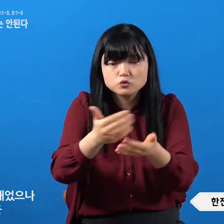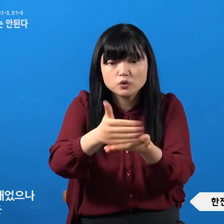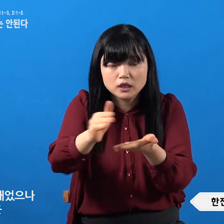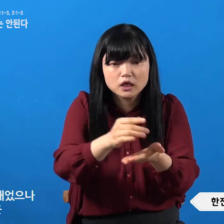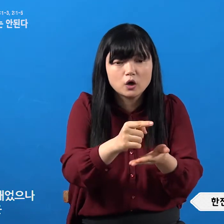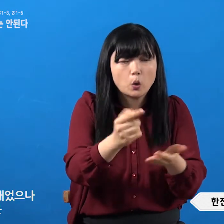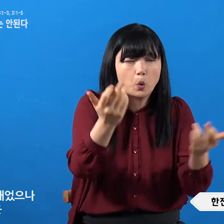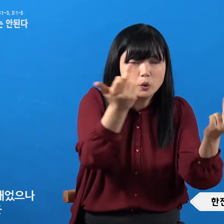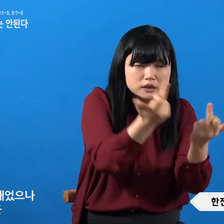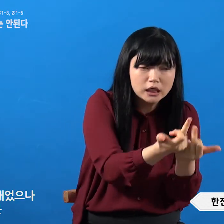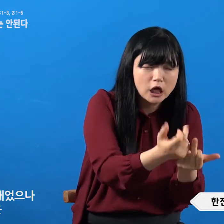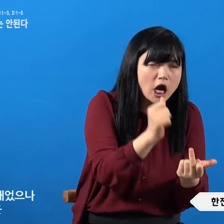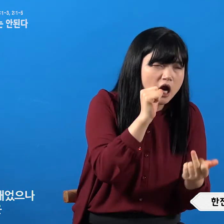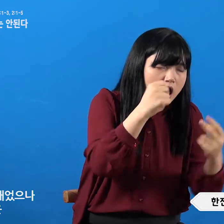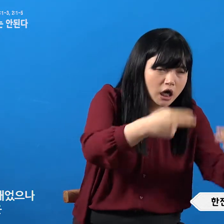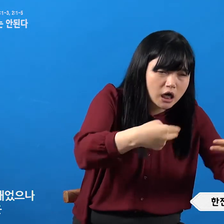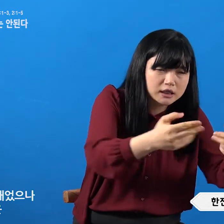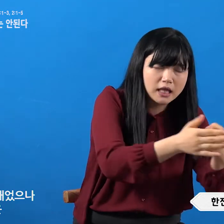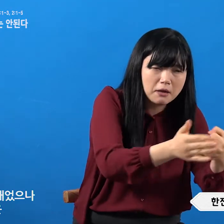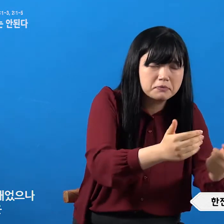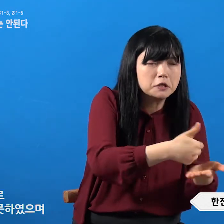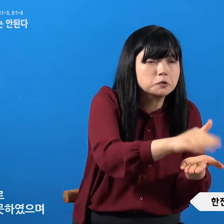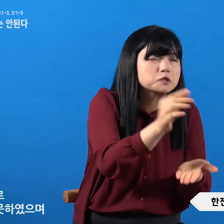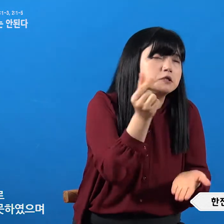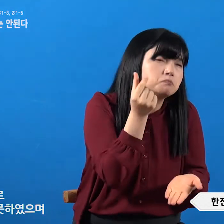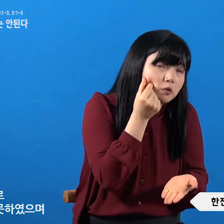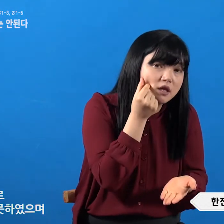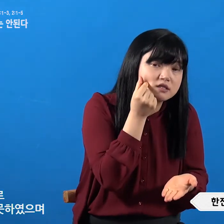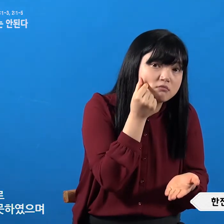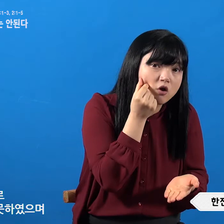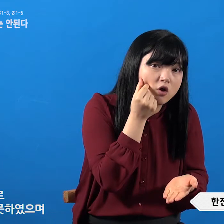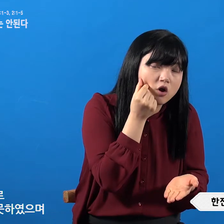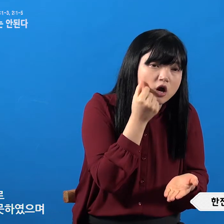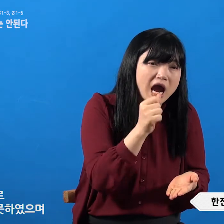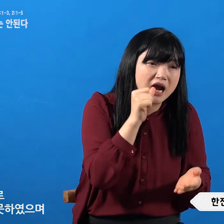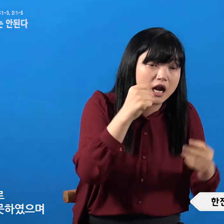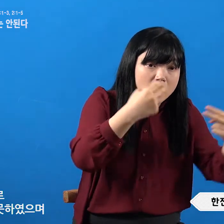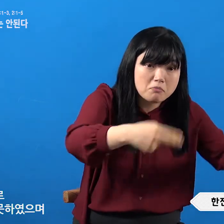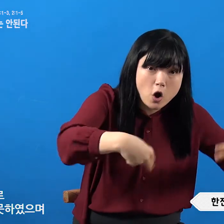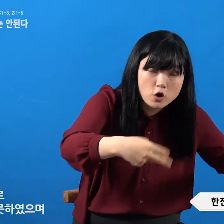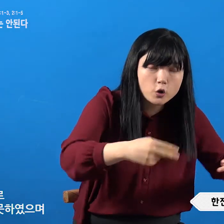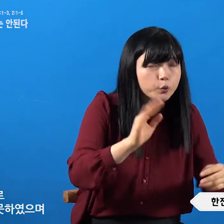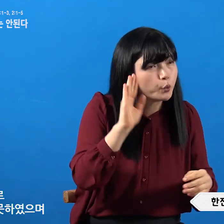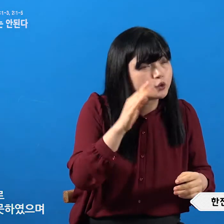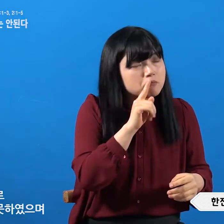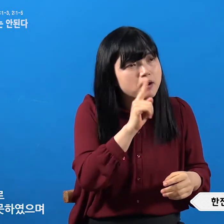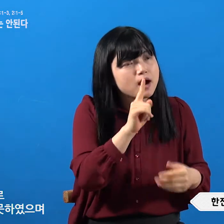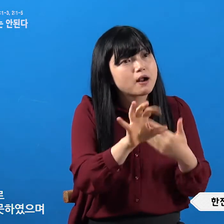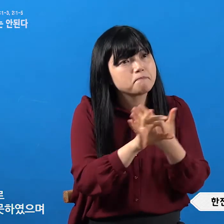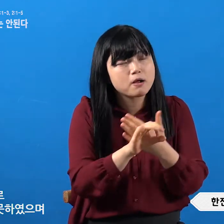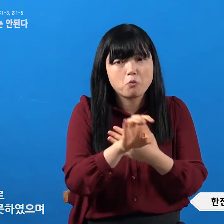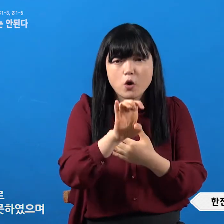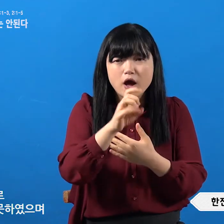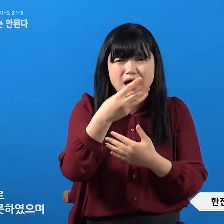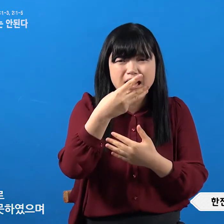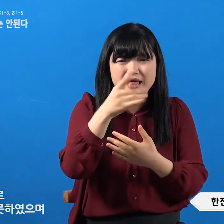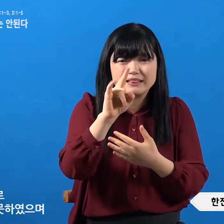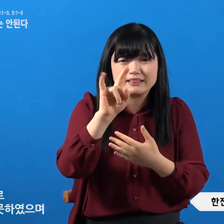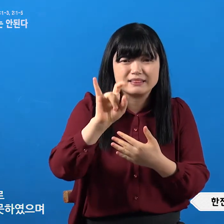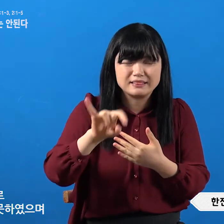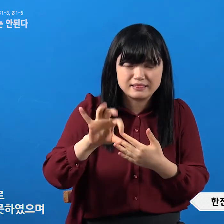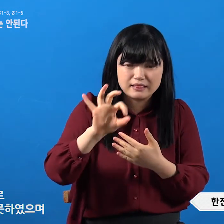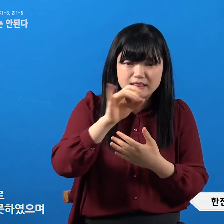주민들은 철병거가 있으므로 그들을 쫓아내지 못하였으며, 철병거는 요즘으로 치면 탱크